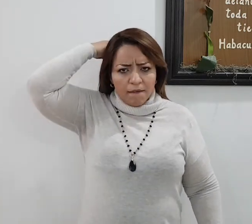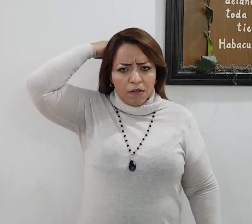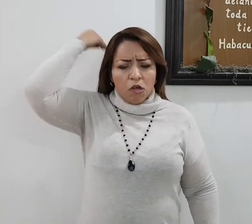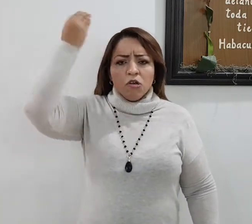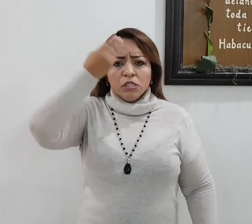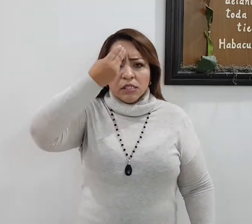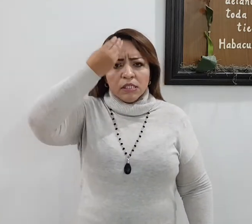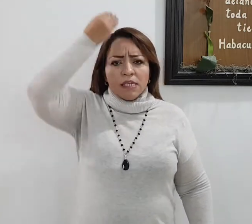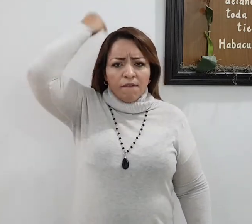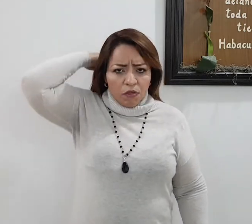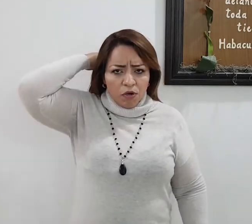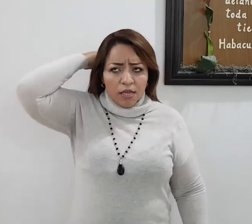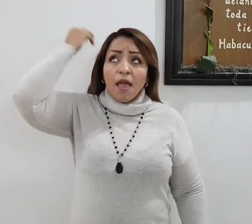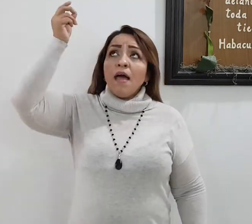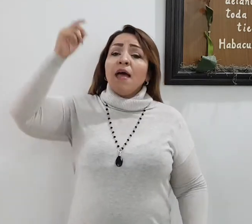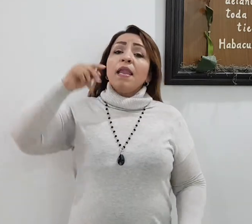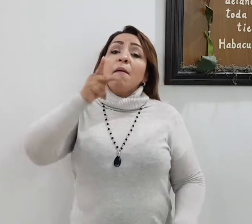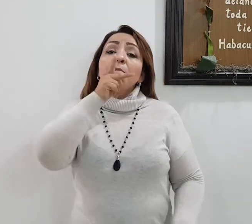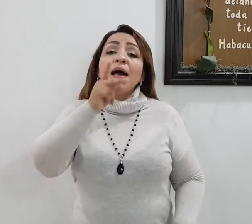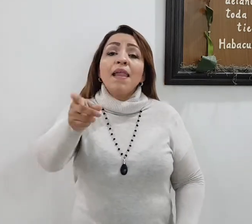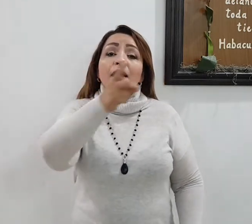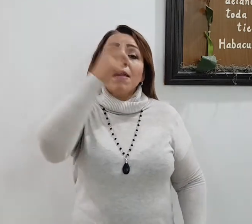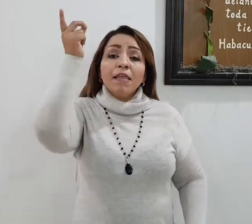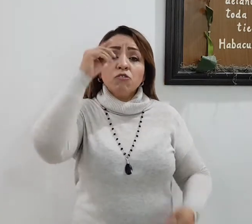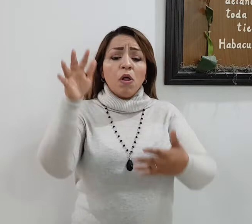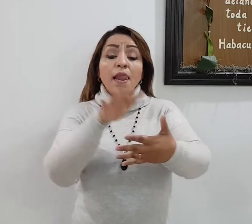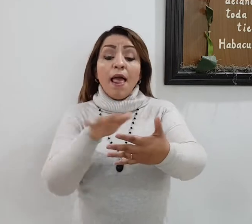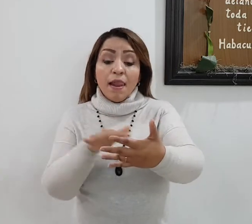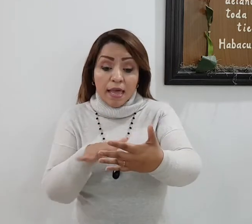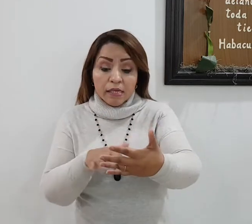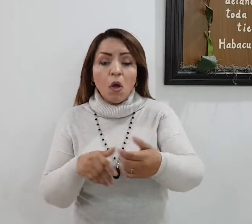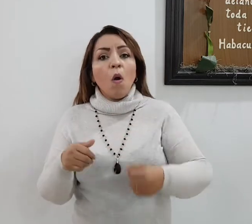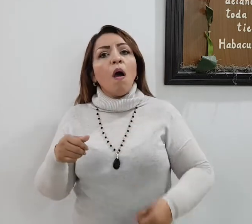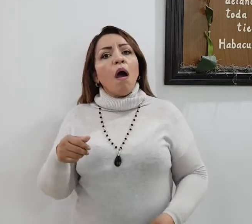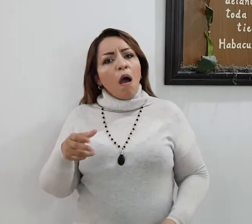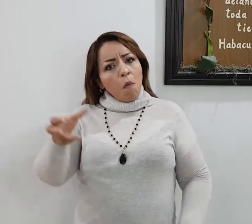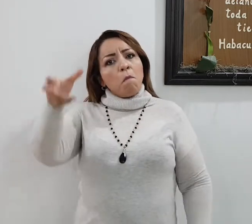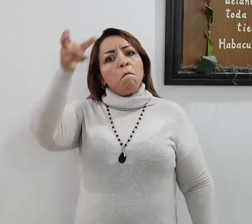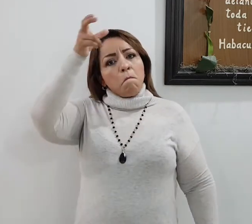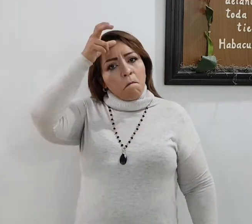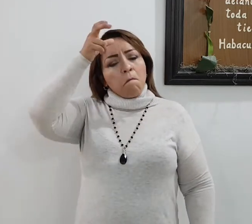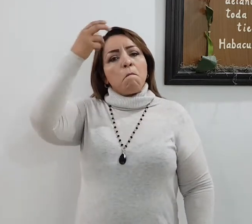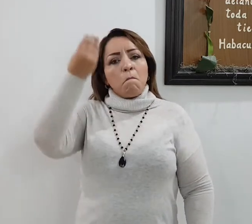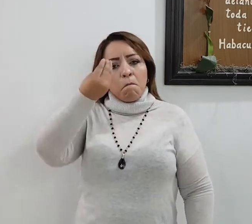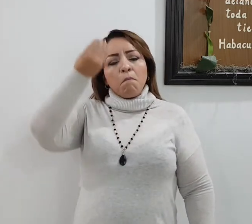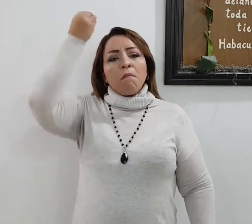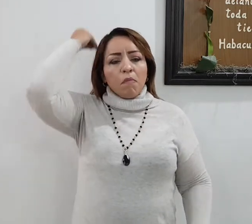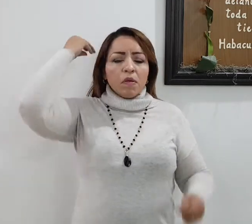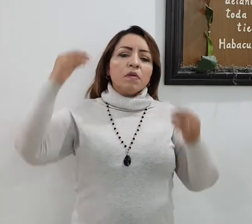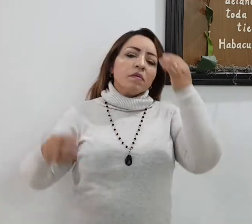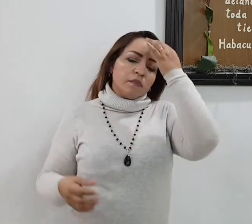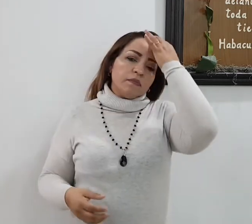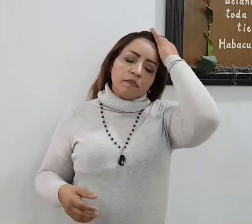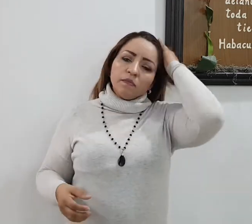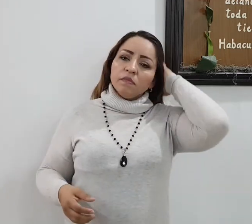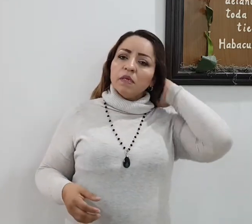palabra. Dice el Salmo 119, 104, de tus mandamientos he adquirido